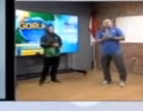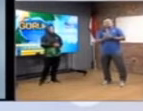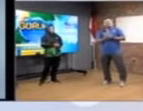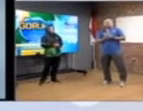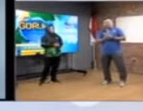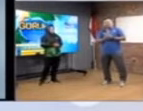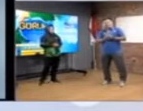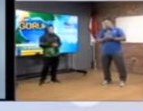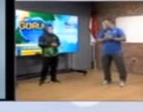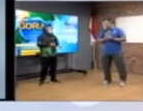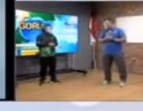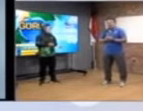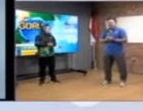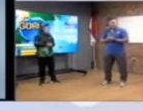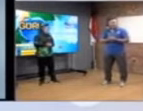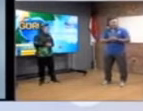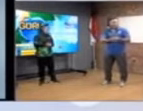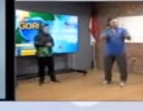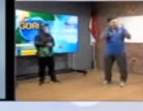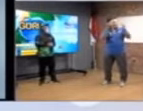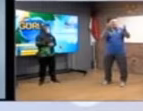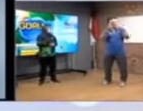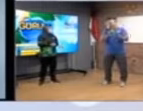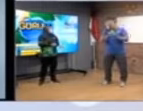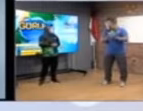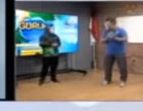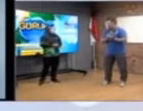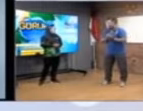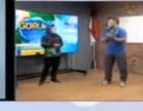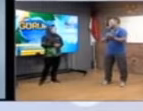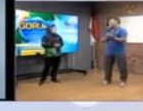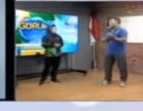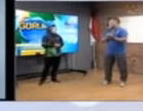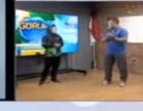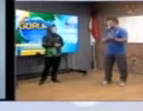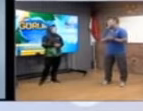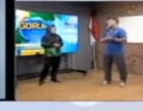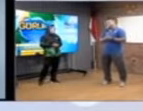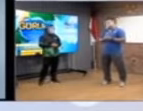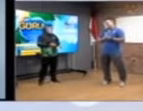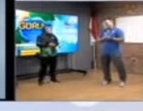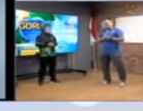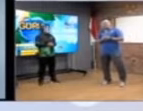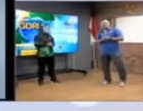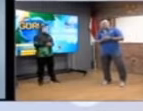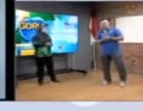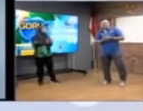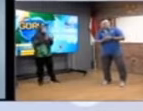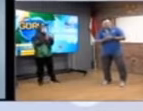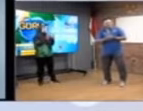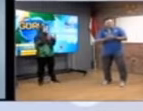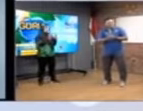gerak dominannya. Apa saja yang ada pada gerakan melompat menggunakan awalan. Jadi